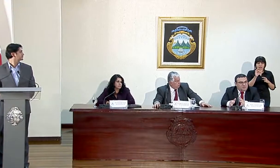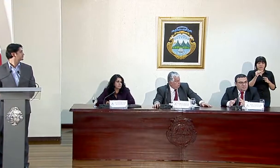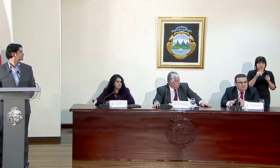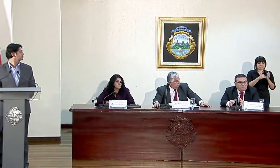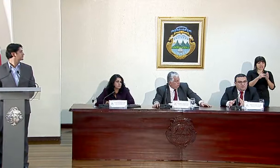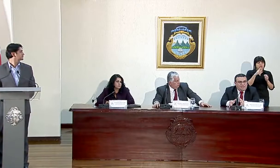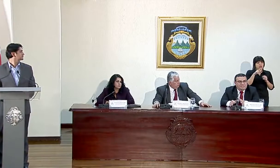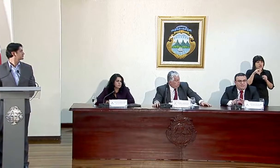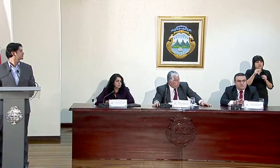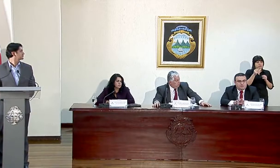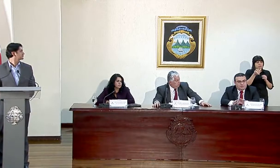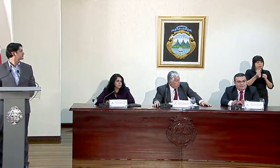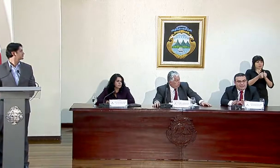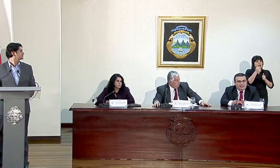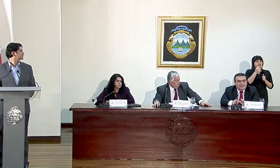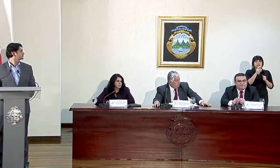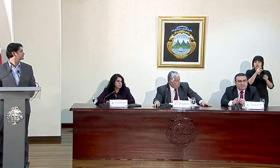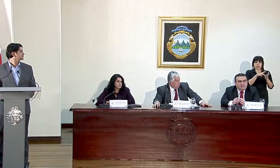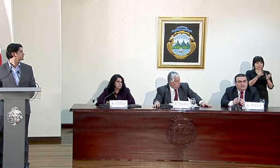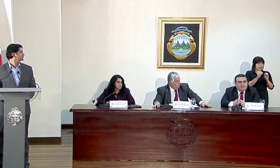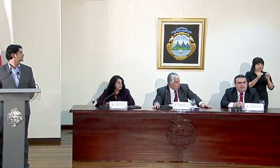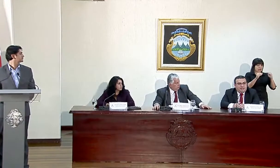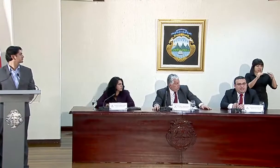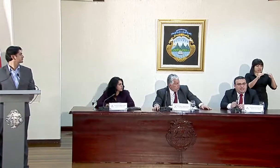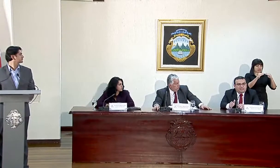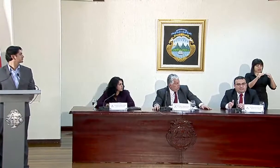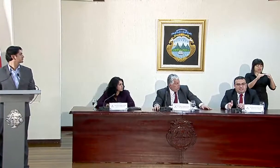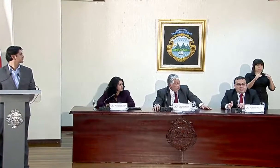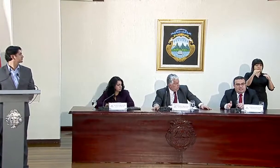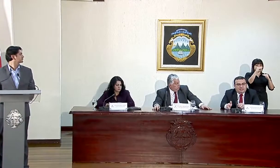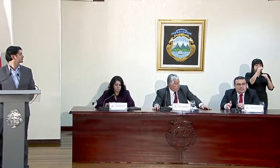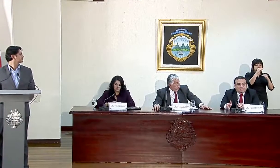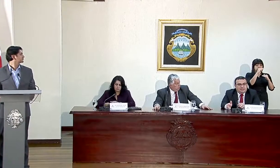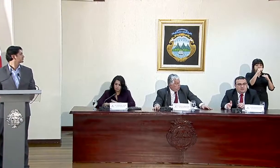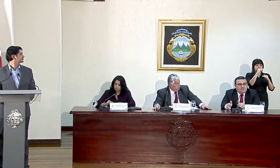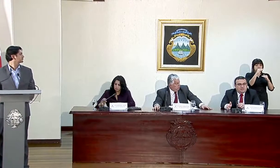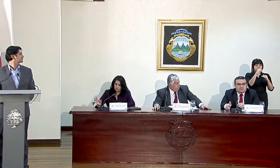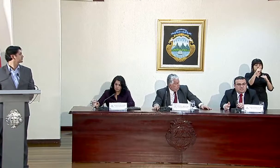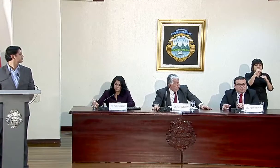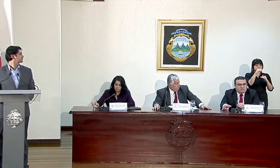790 mil colones, poco más, no se paga nada. De ahí hasta